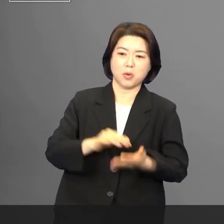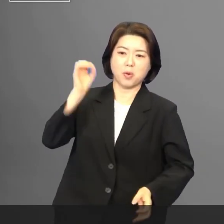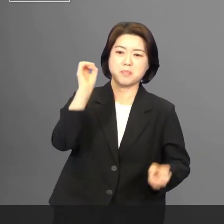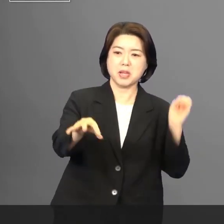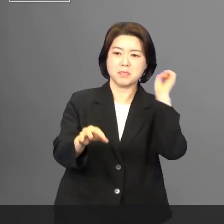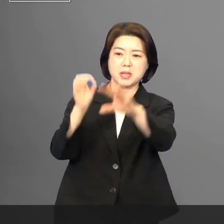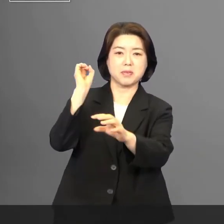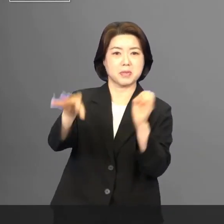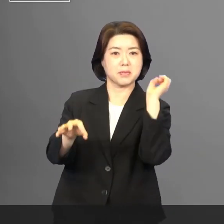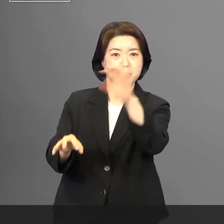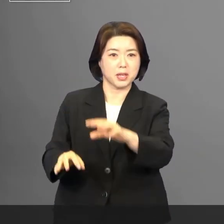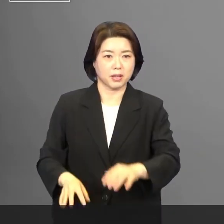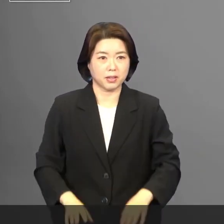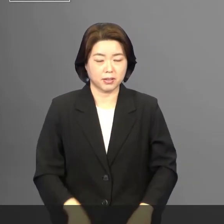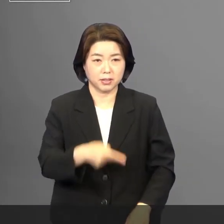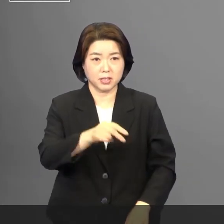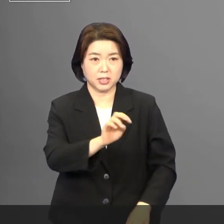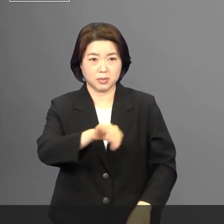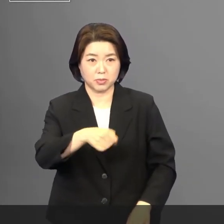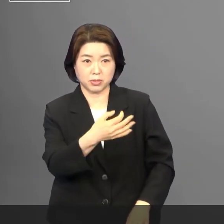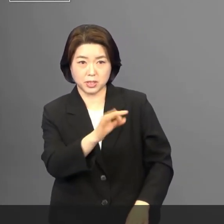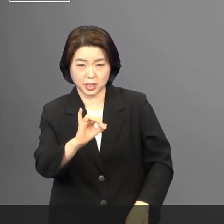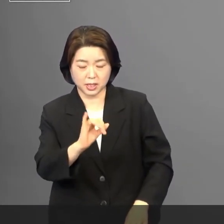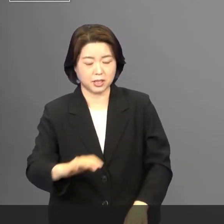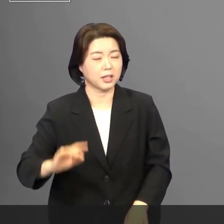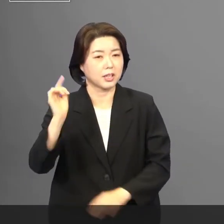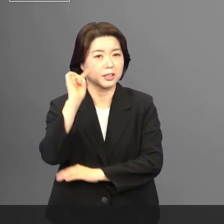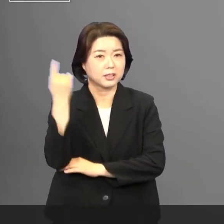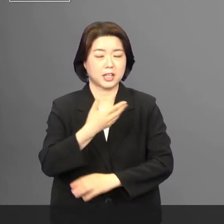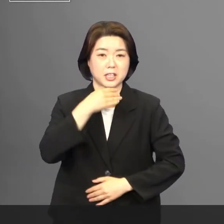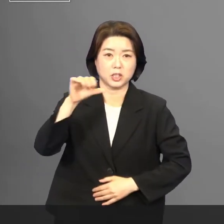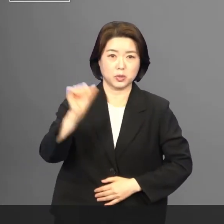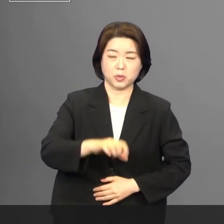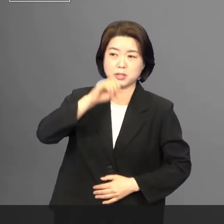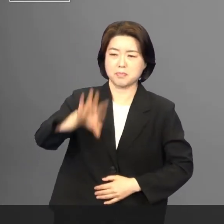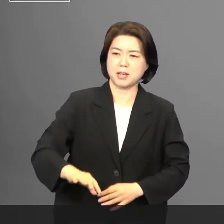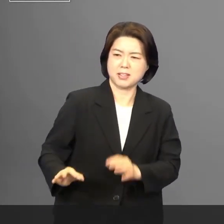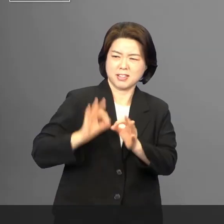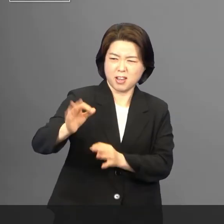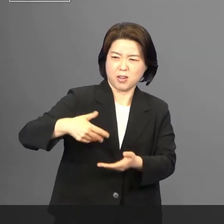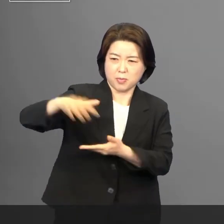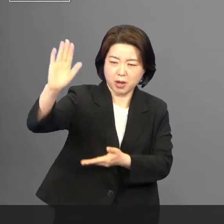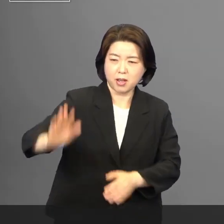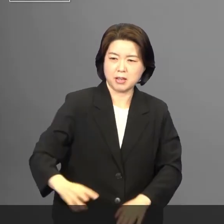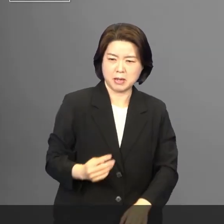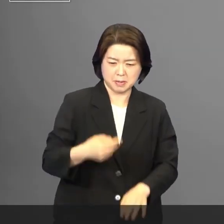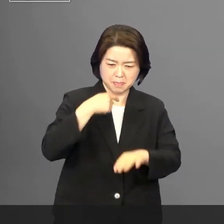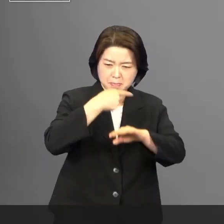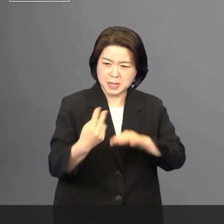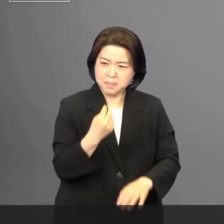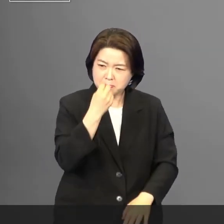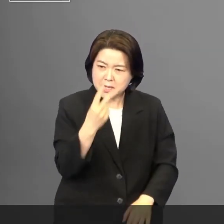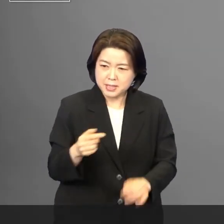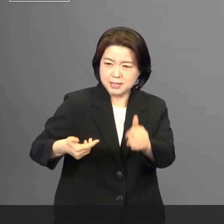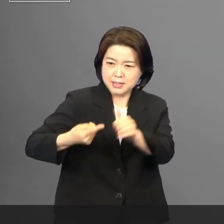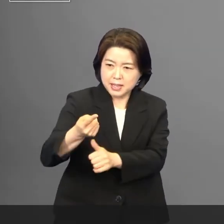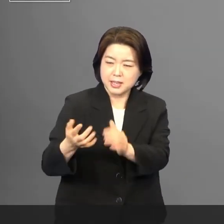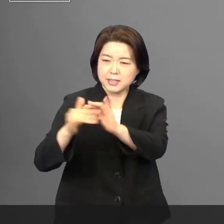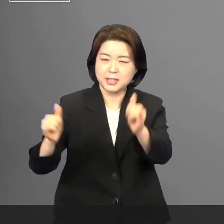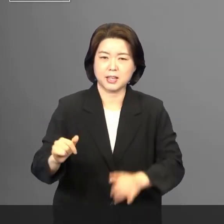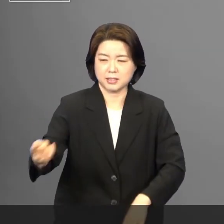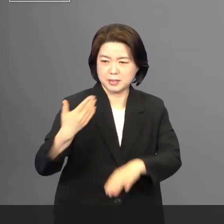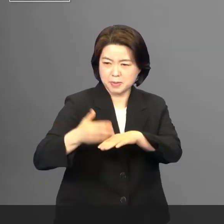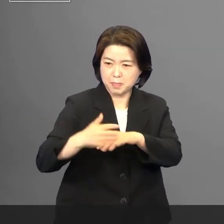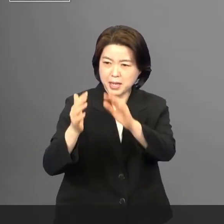던졌다. 시므이가 다윗을 저주하며 말하였다. 영영 가거라. 이 피비린내 나는 살인자야. 이 불안당